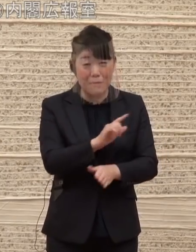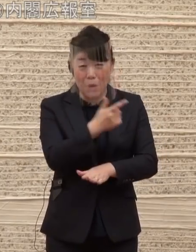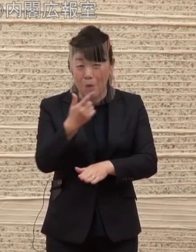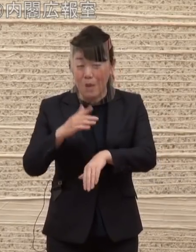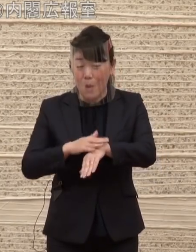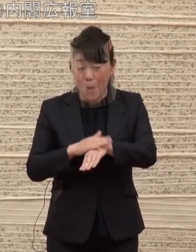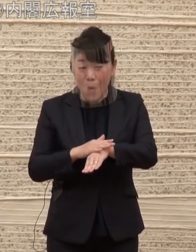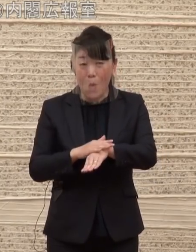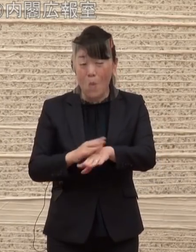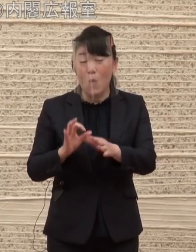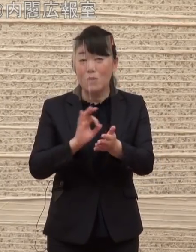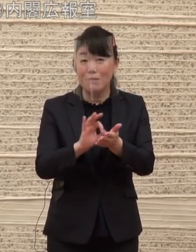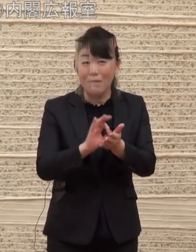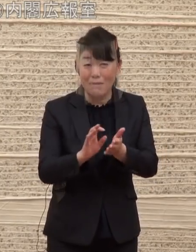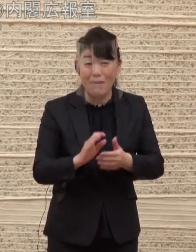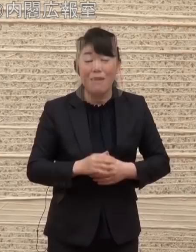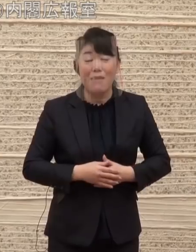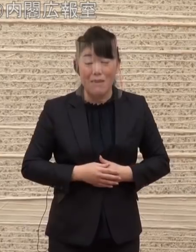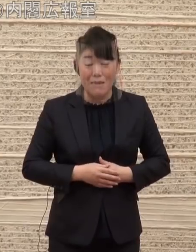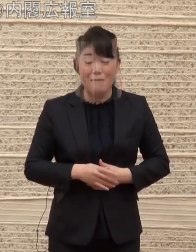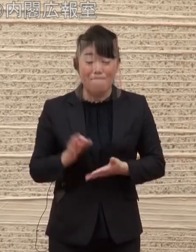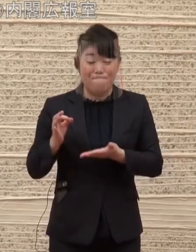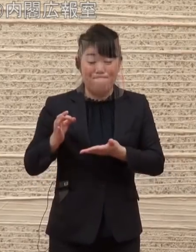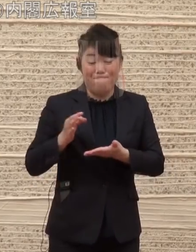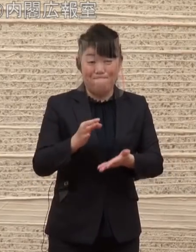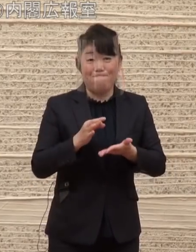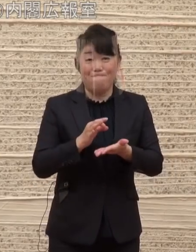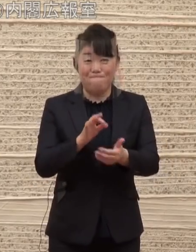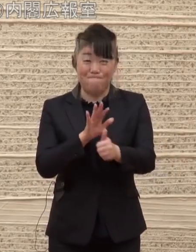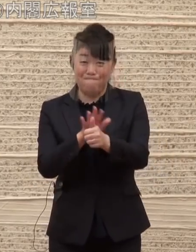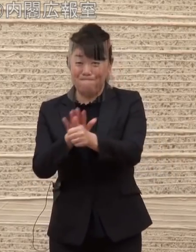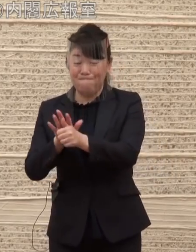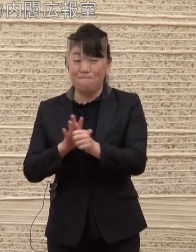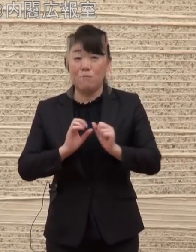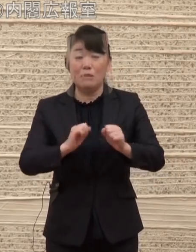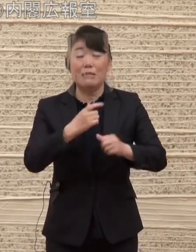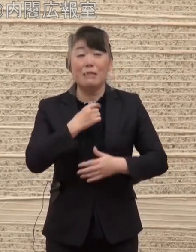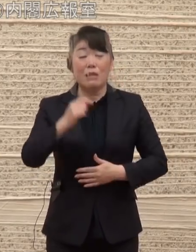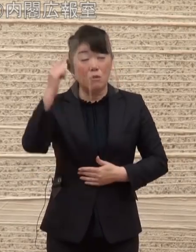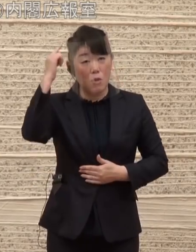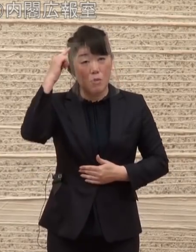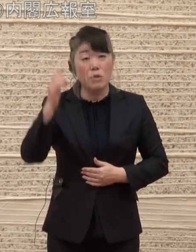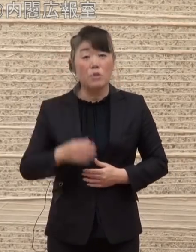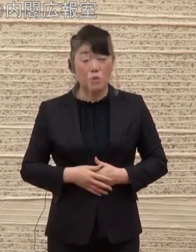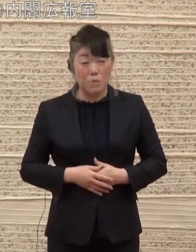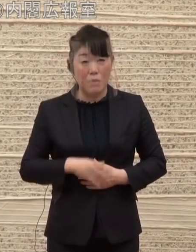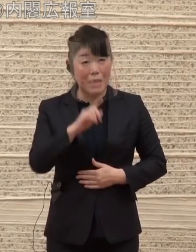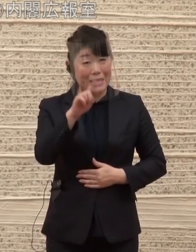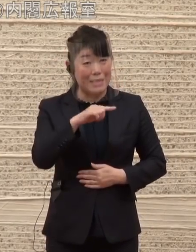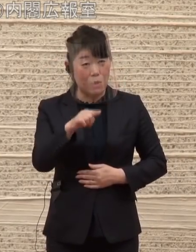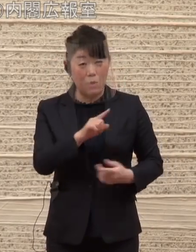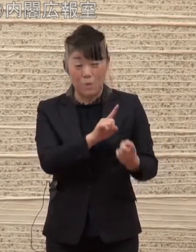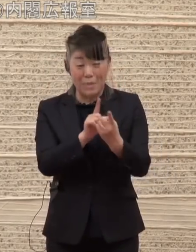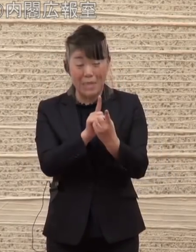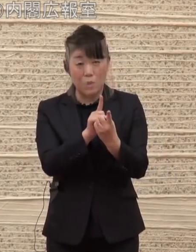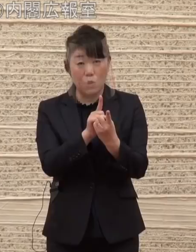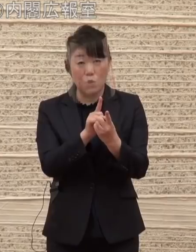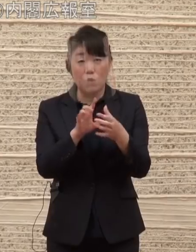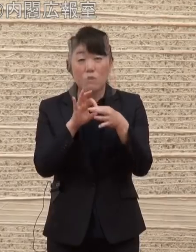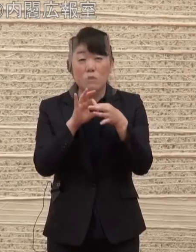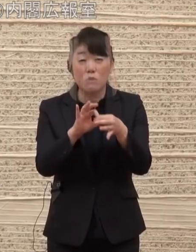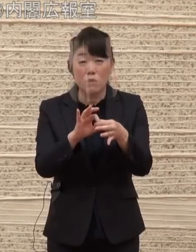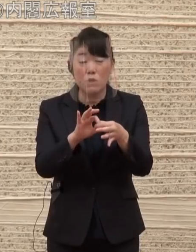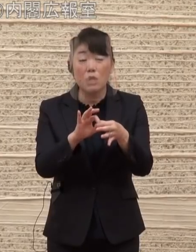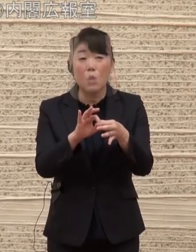て迅速に支援をお届けしていく考えでありますまた人との接触については最初に